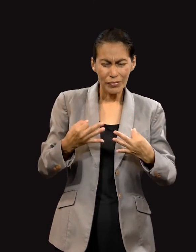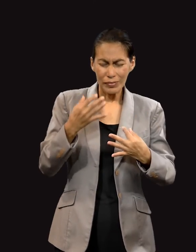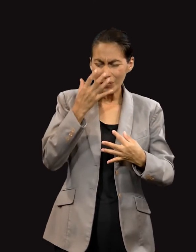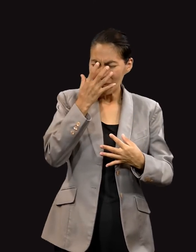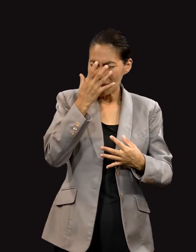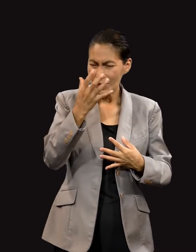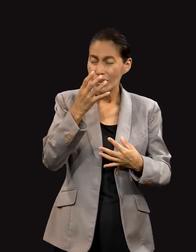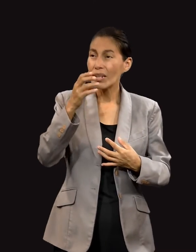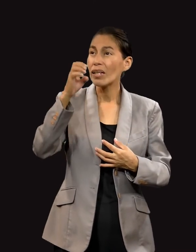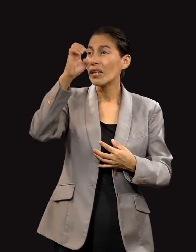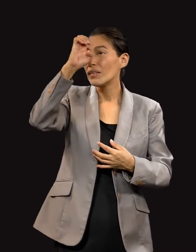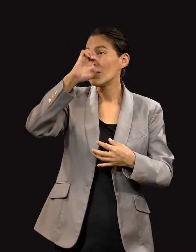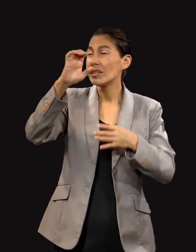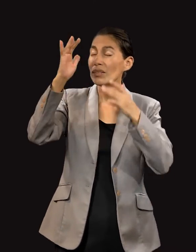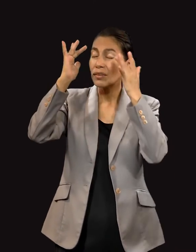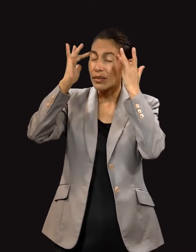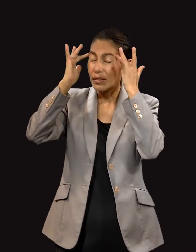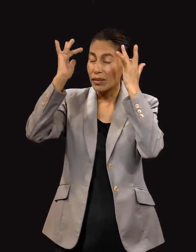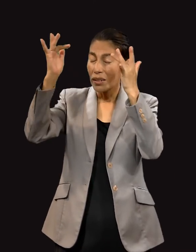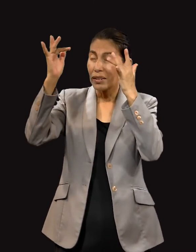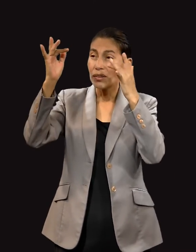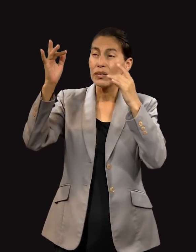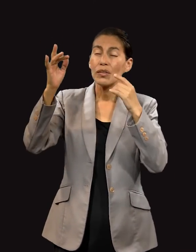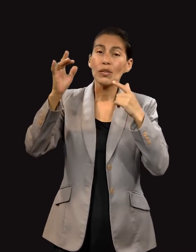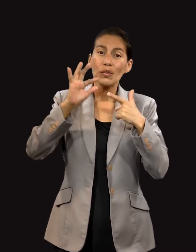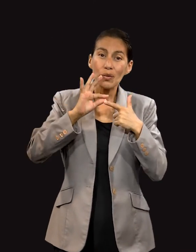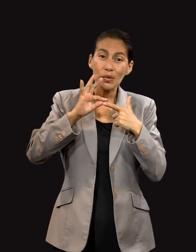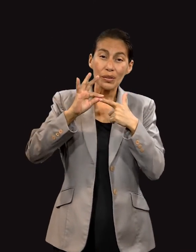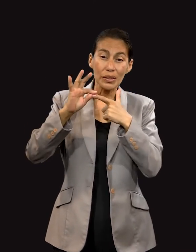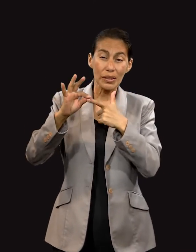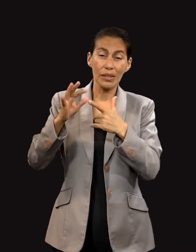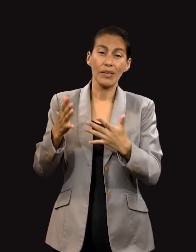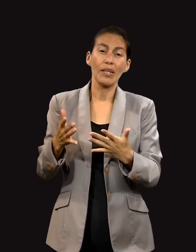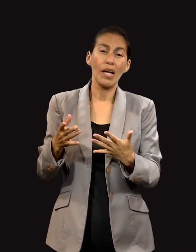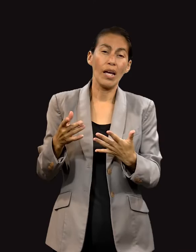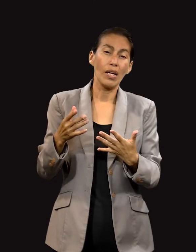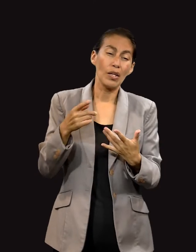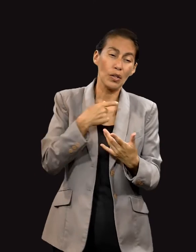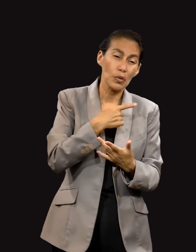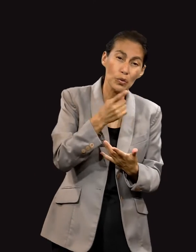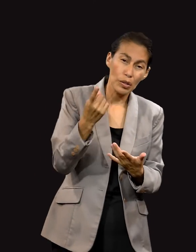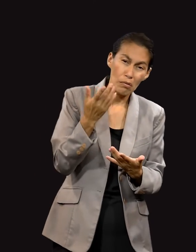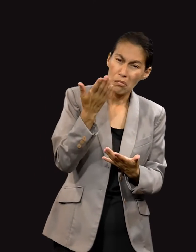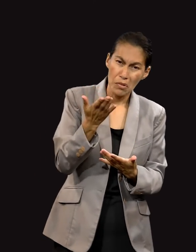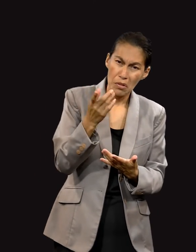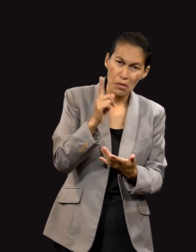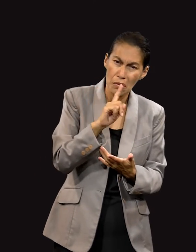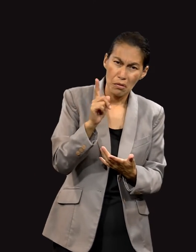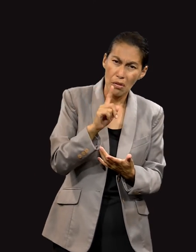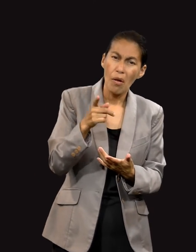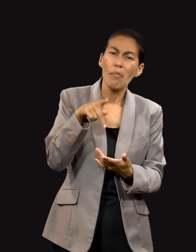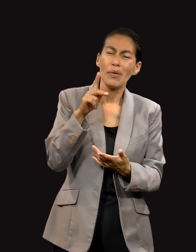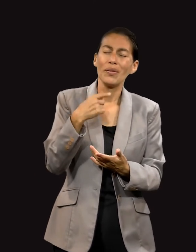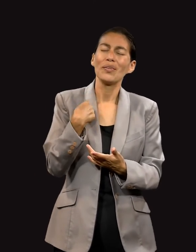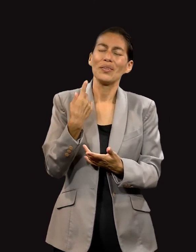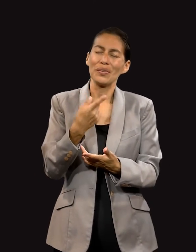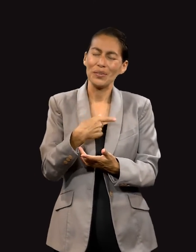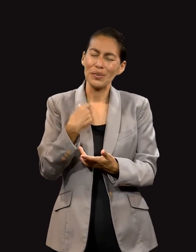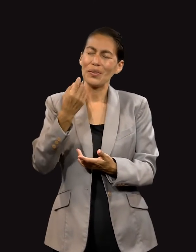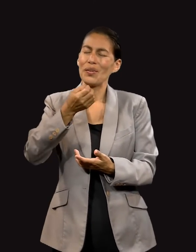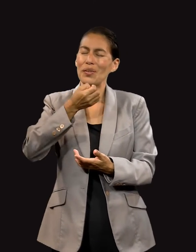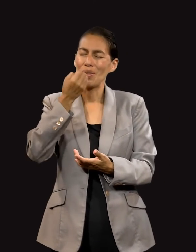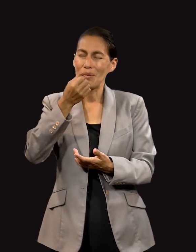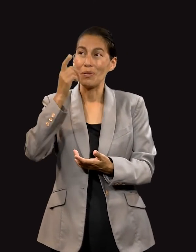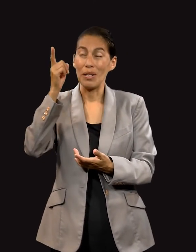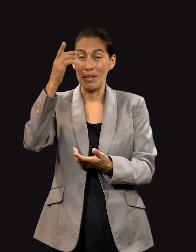sentido de que el Espíritu de Dios nos guía a orar por muchas cosas más de lo que ustedes ni siquiera han pedido, pero que Dios